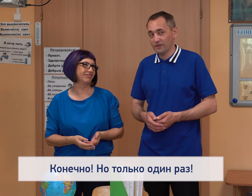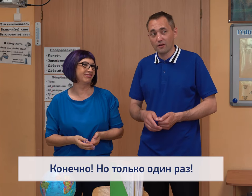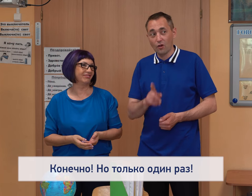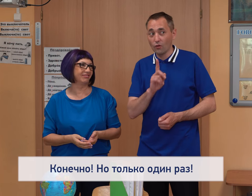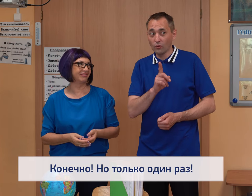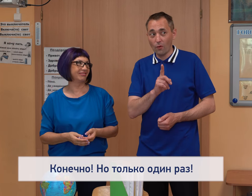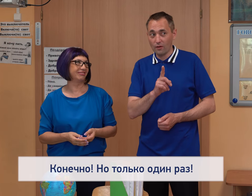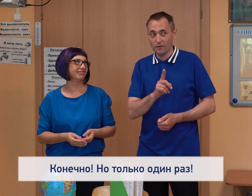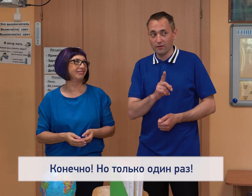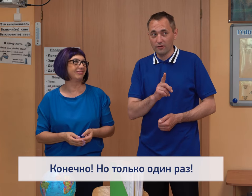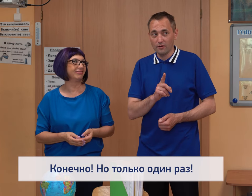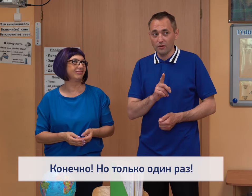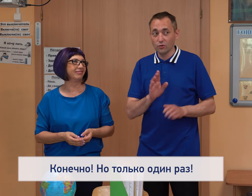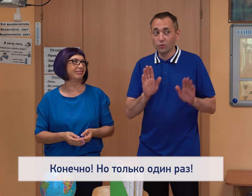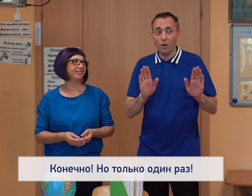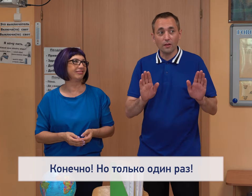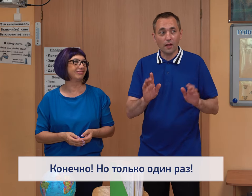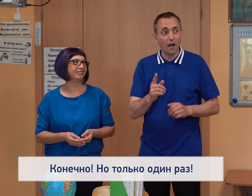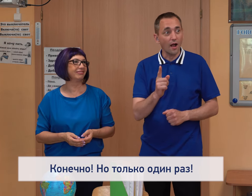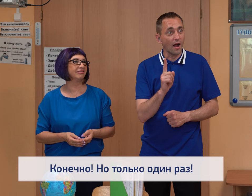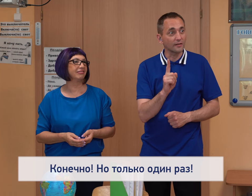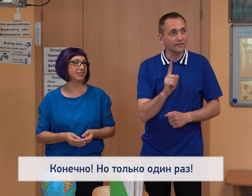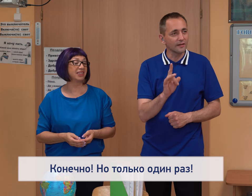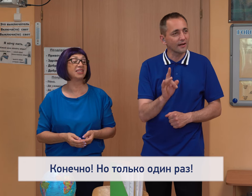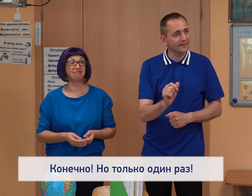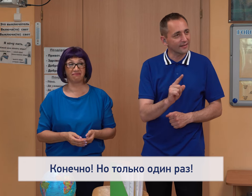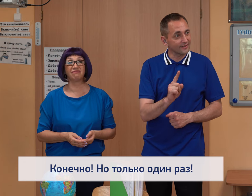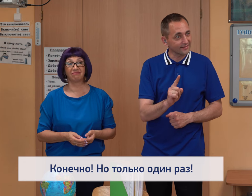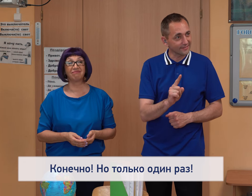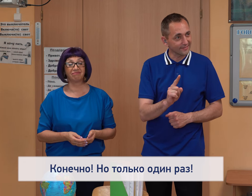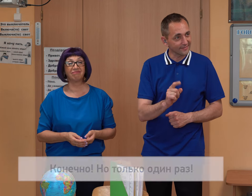Но только один раз.